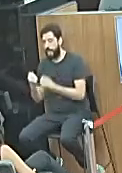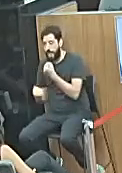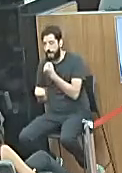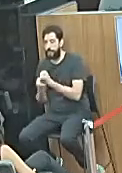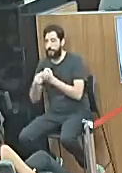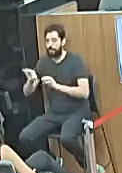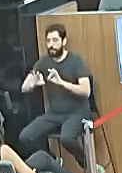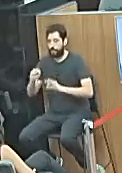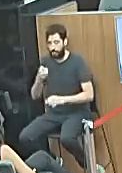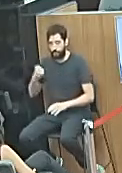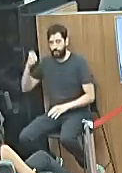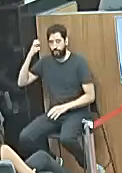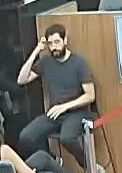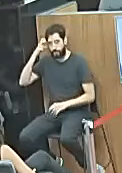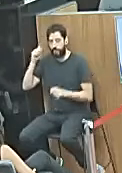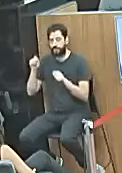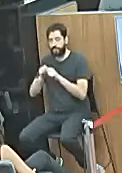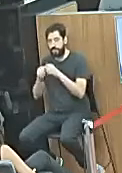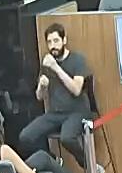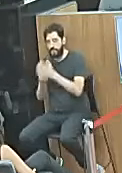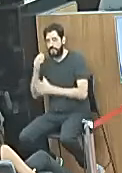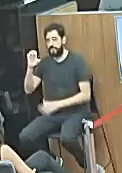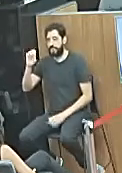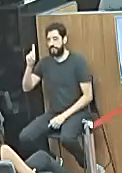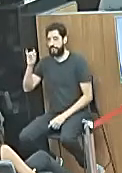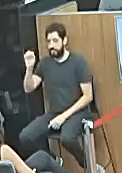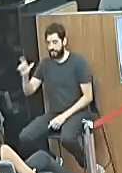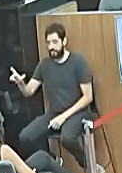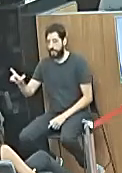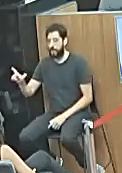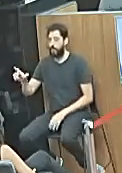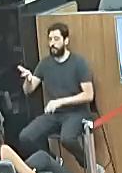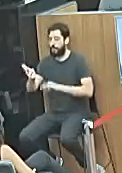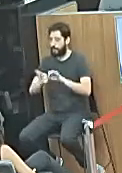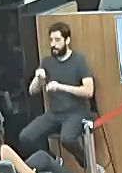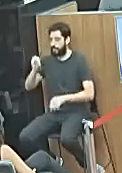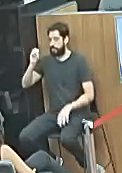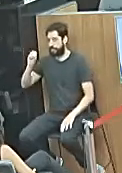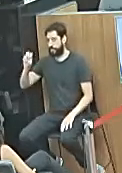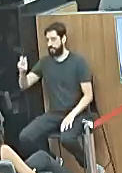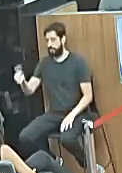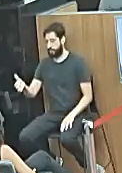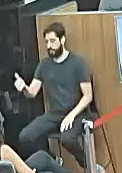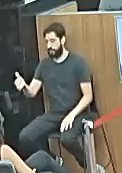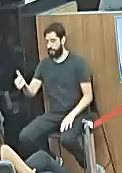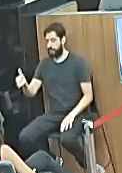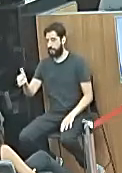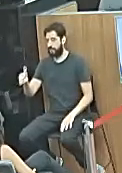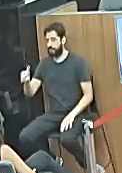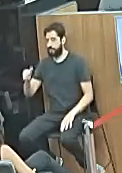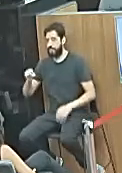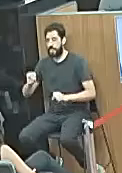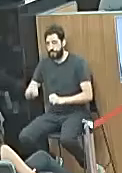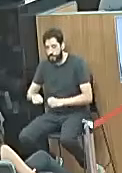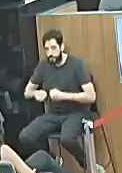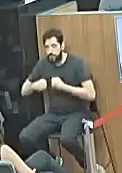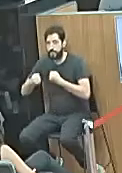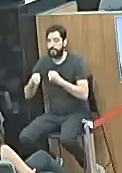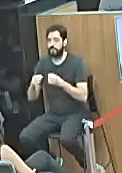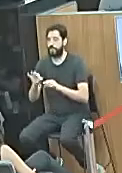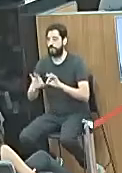por meio de editais do programa 0 56 fortalecer o programa 0